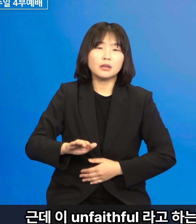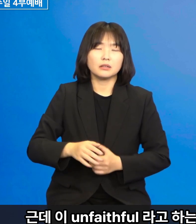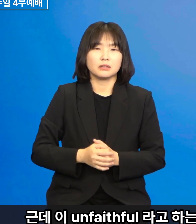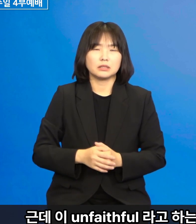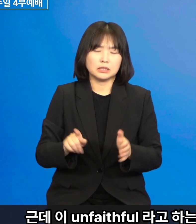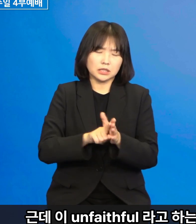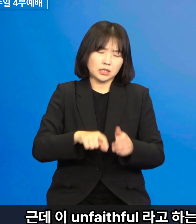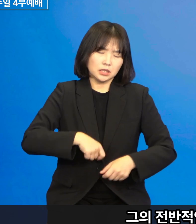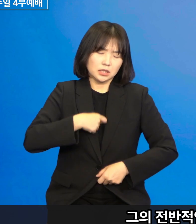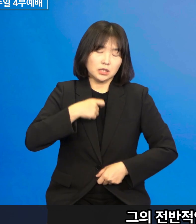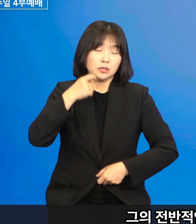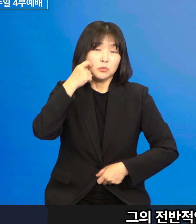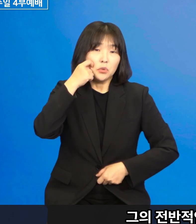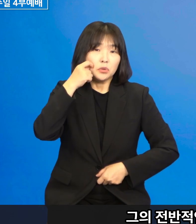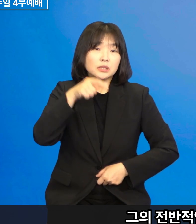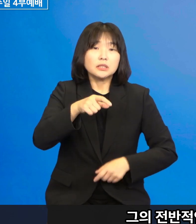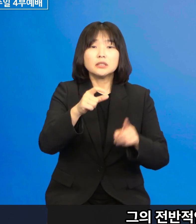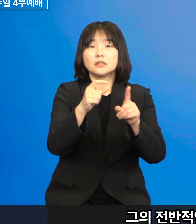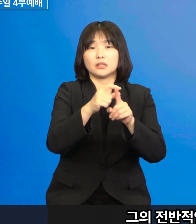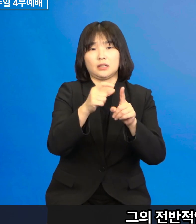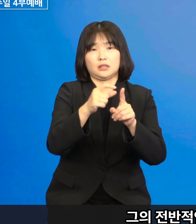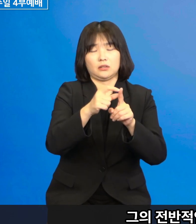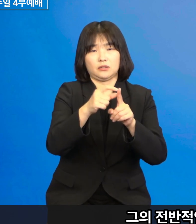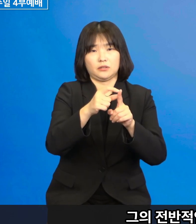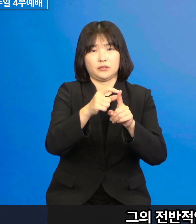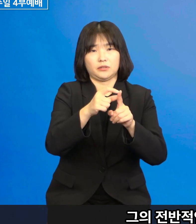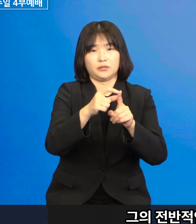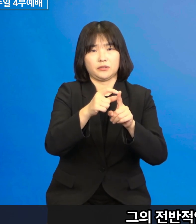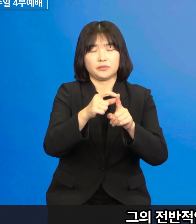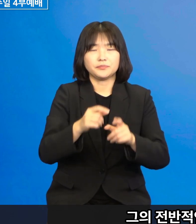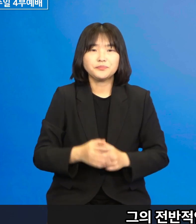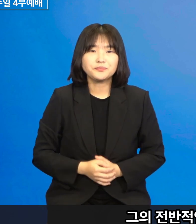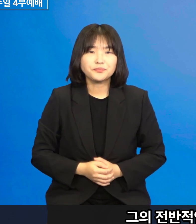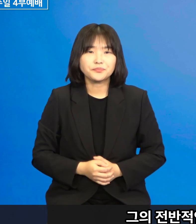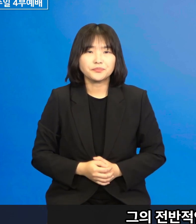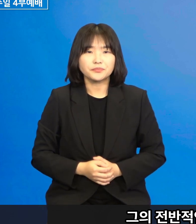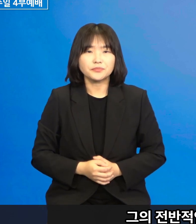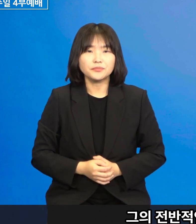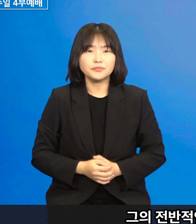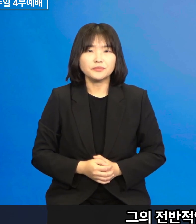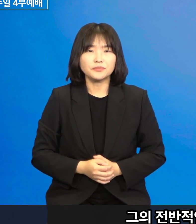못했다 형용사입니다. 그의 전반적인 성향과 방향성이